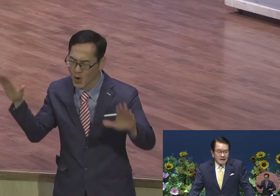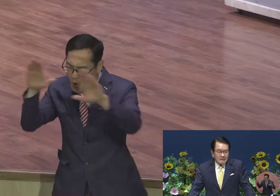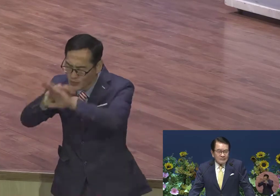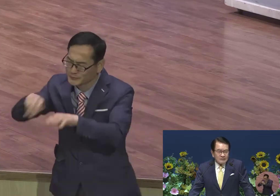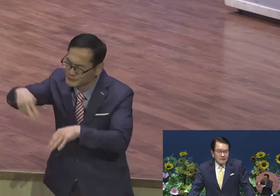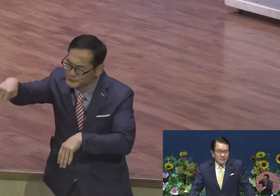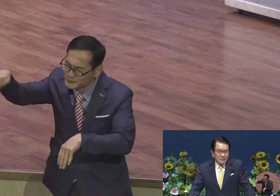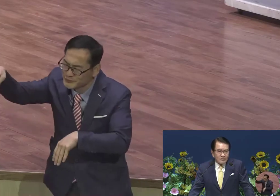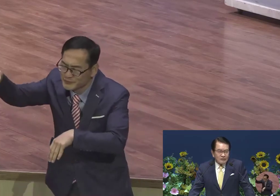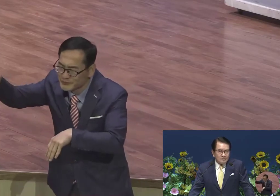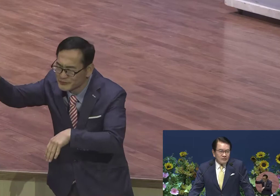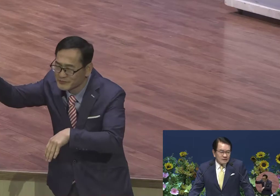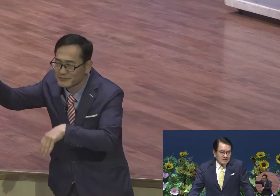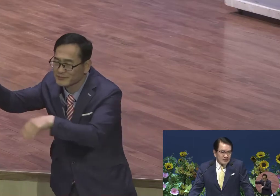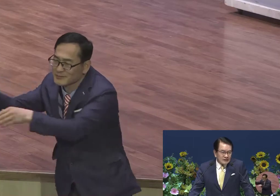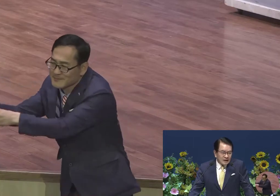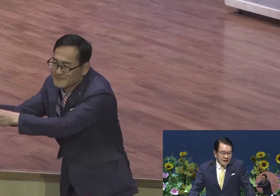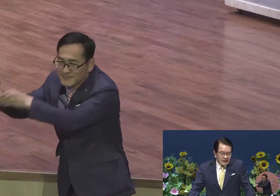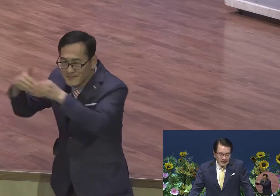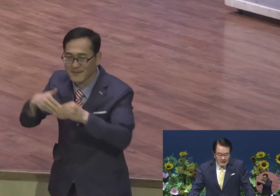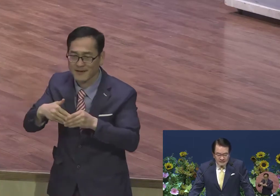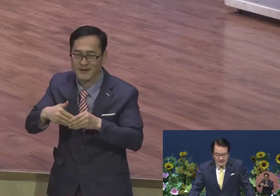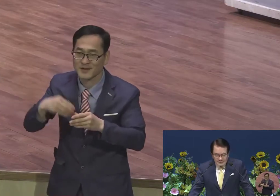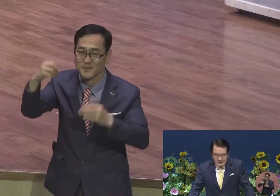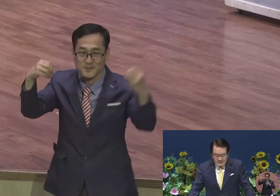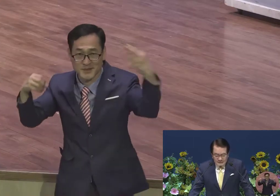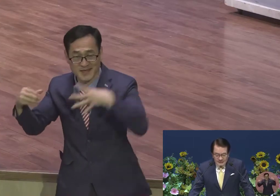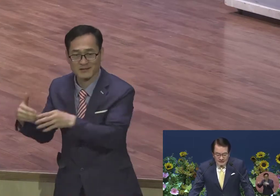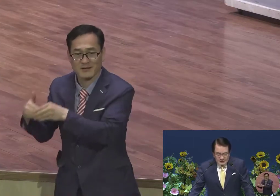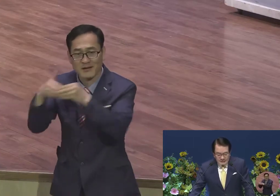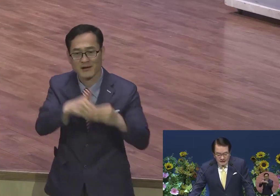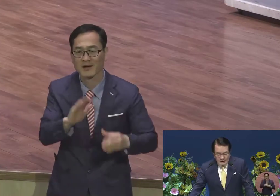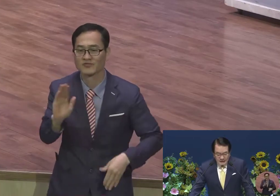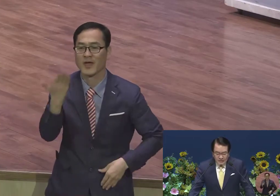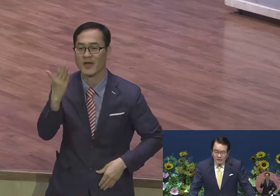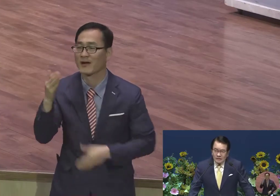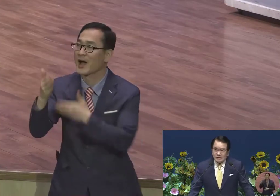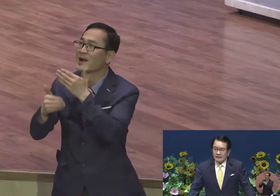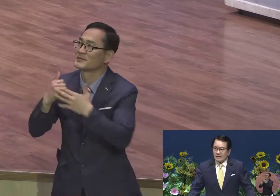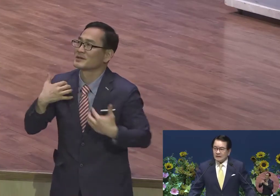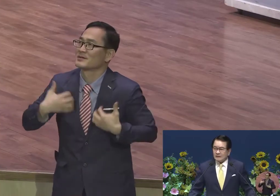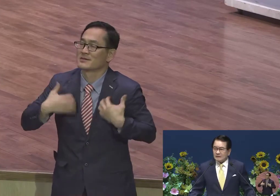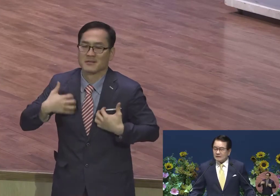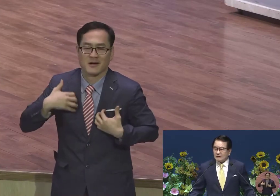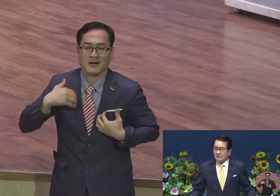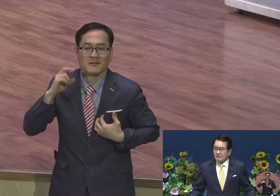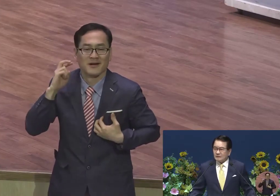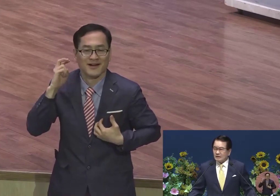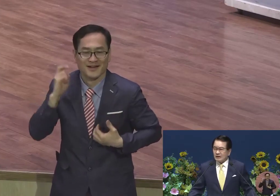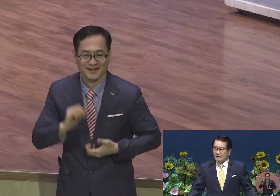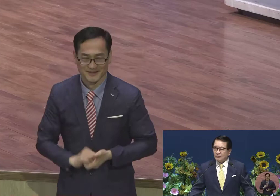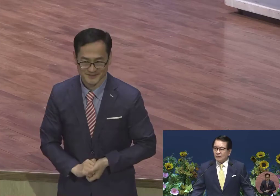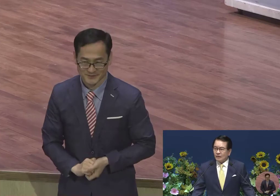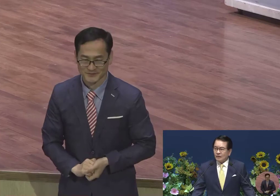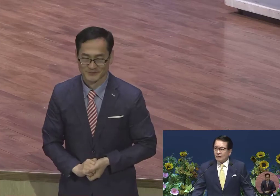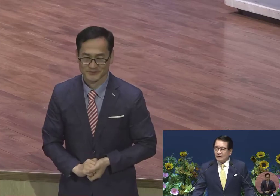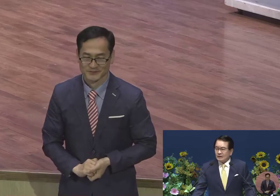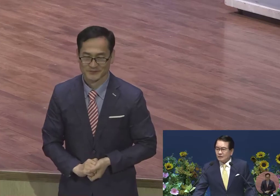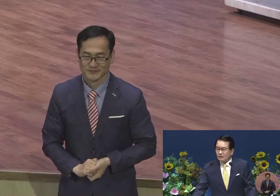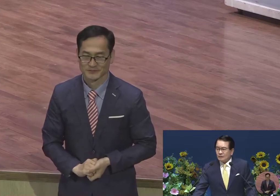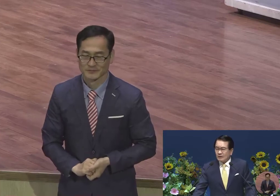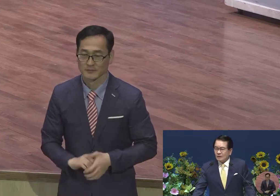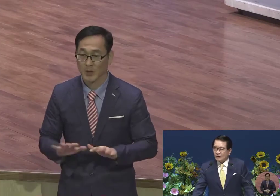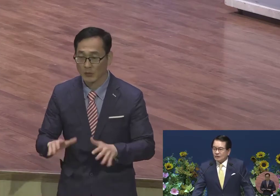하나님이 참으로 기뻐하시겠다. 자, 이 자리에는 참 슬레임으로